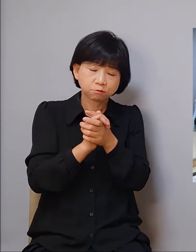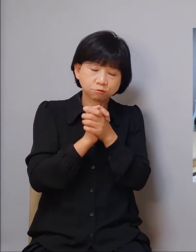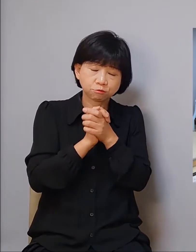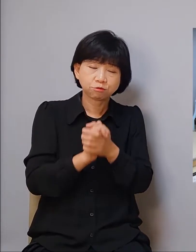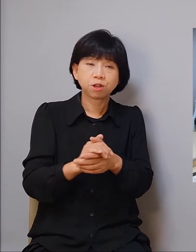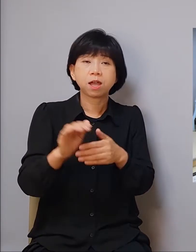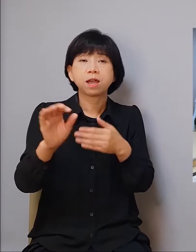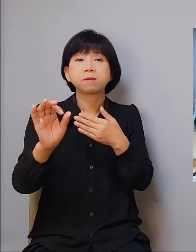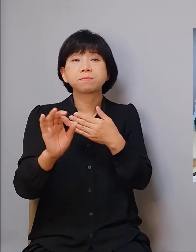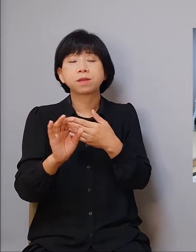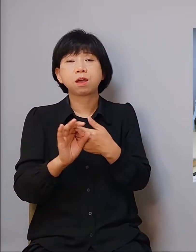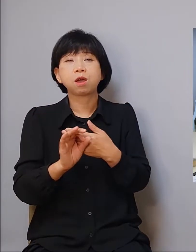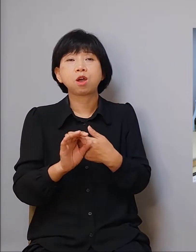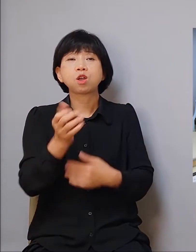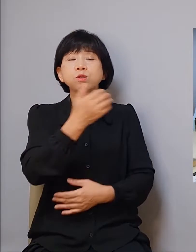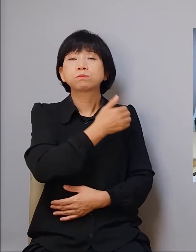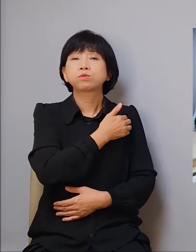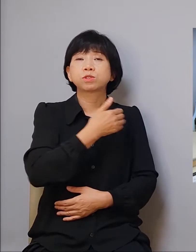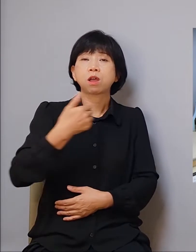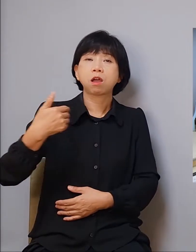그대를 안도하며